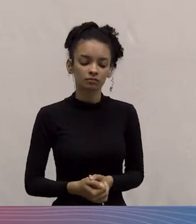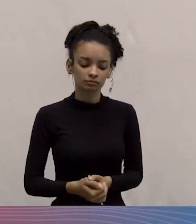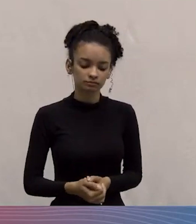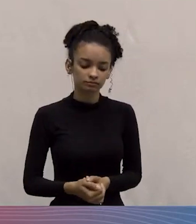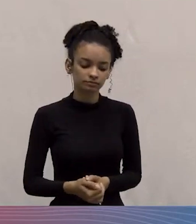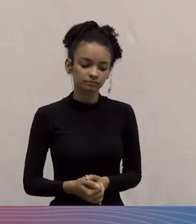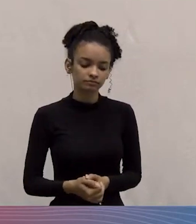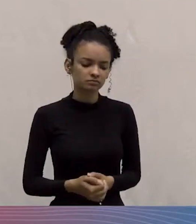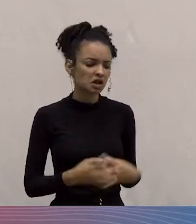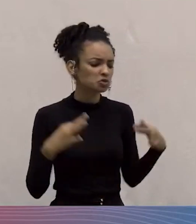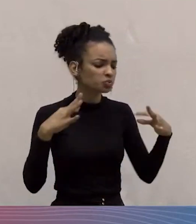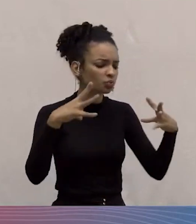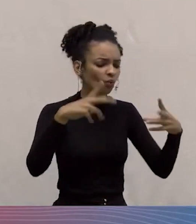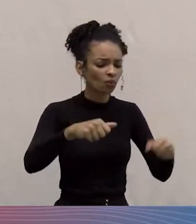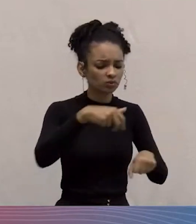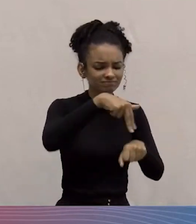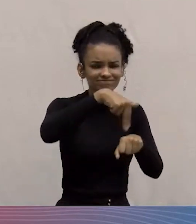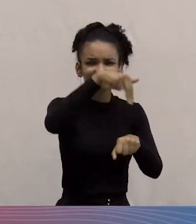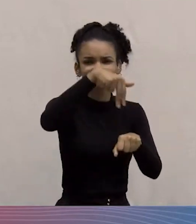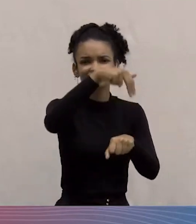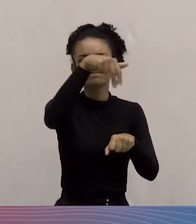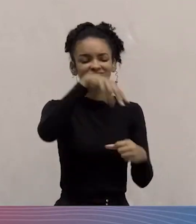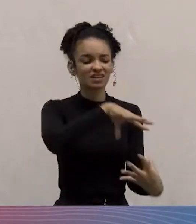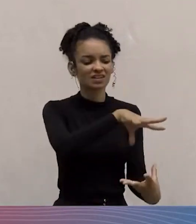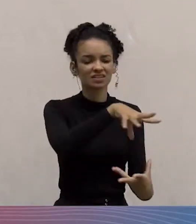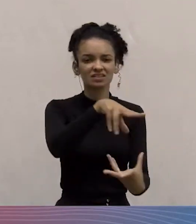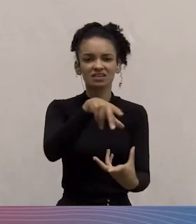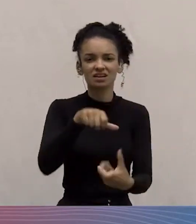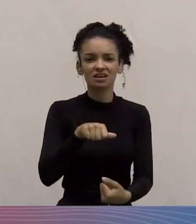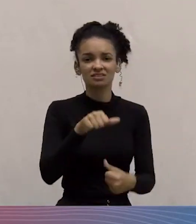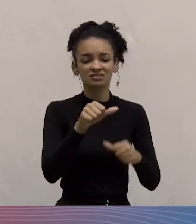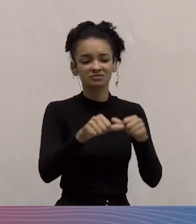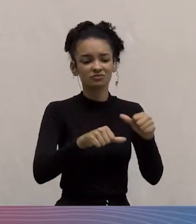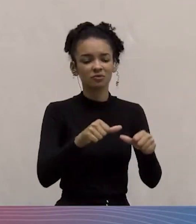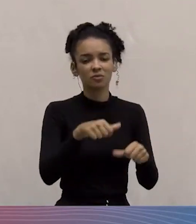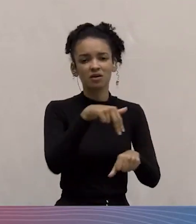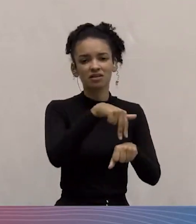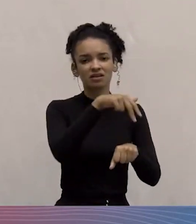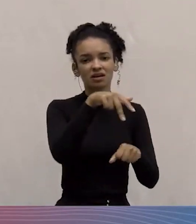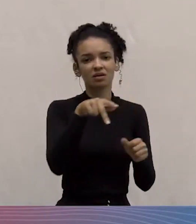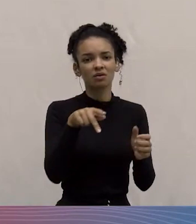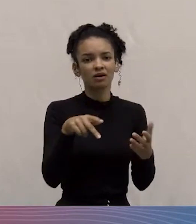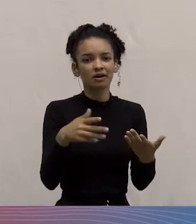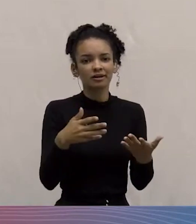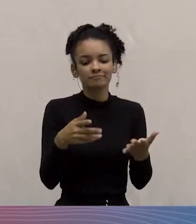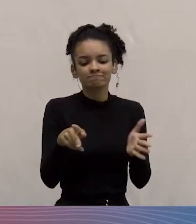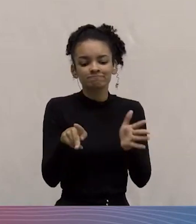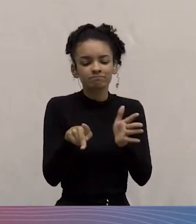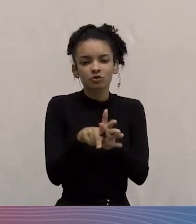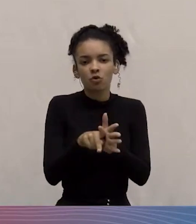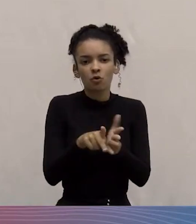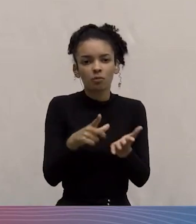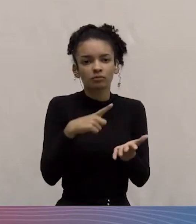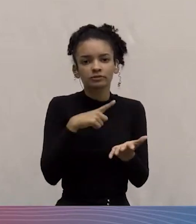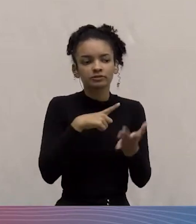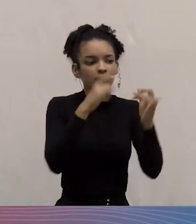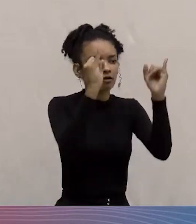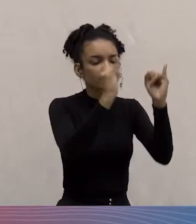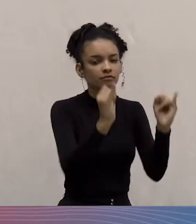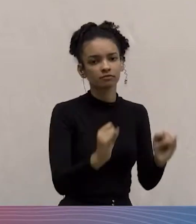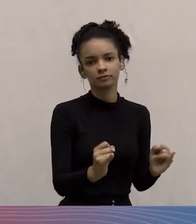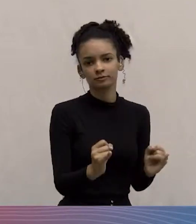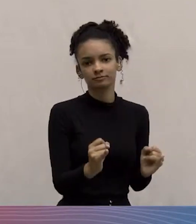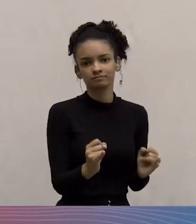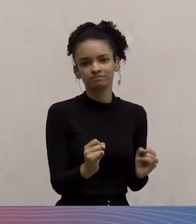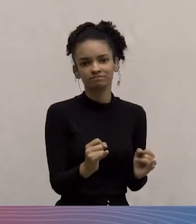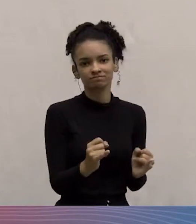todas as nações sobre a terra se tornaram nações pagãs. Não havia uma nação que